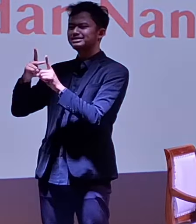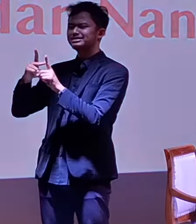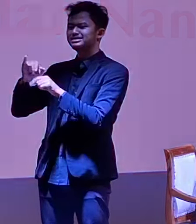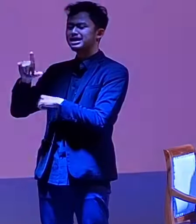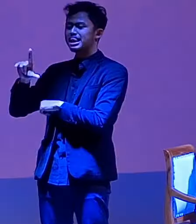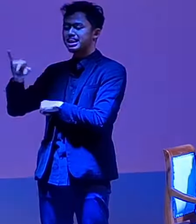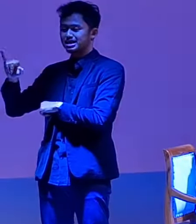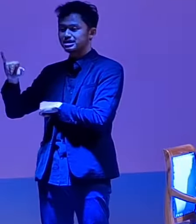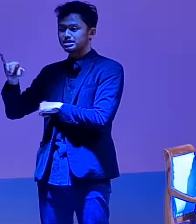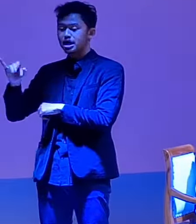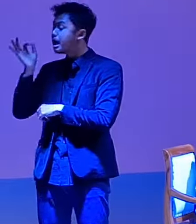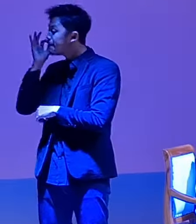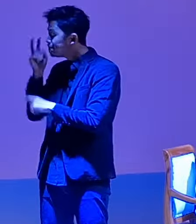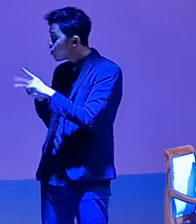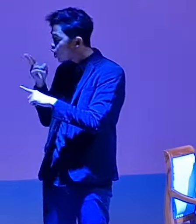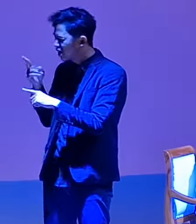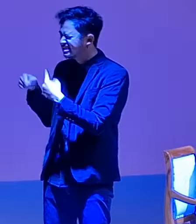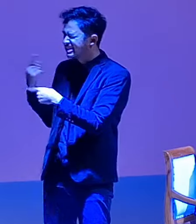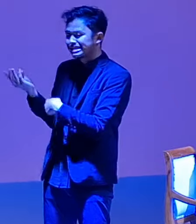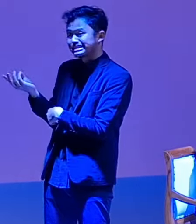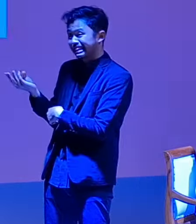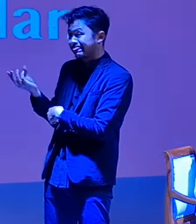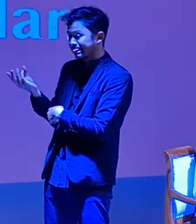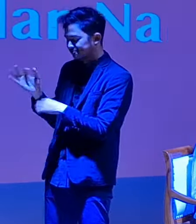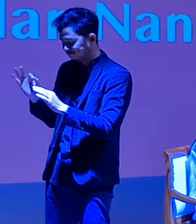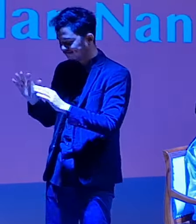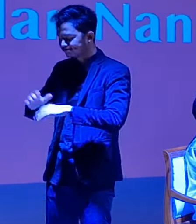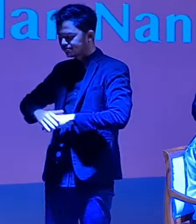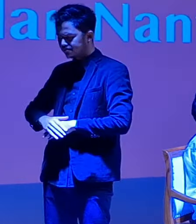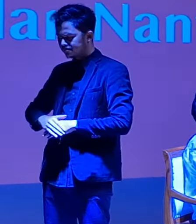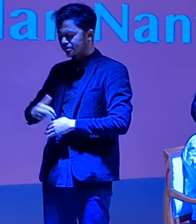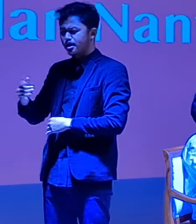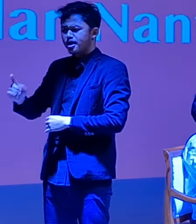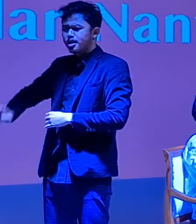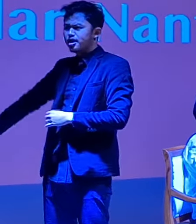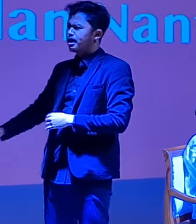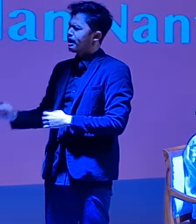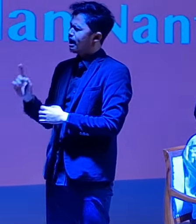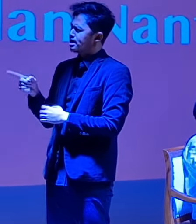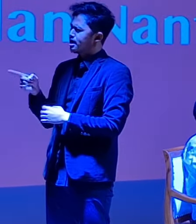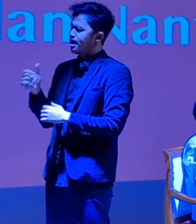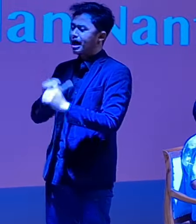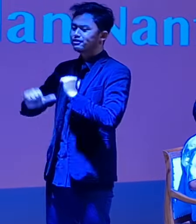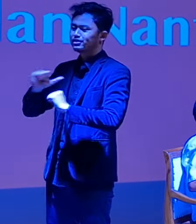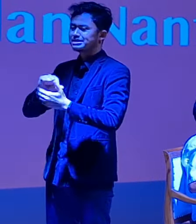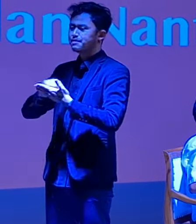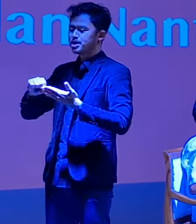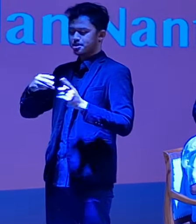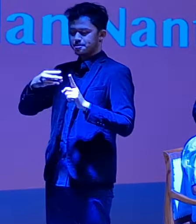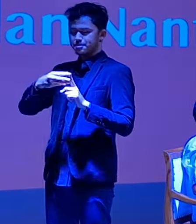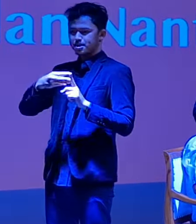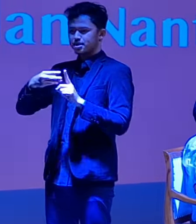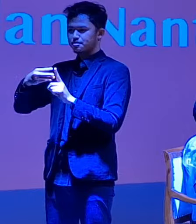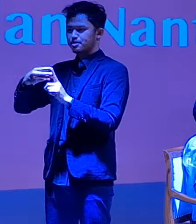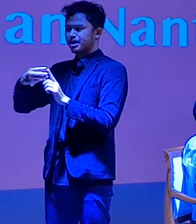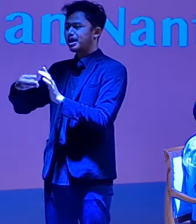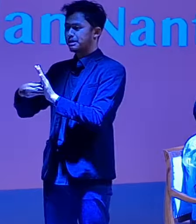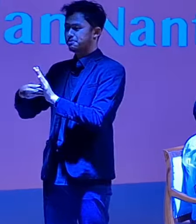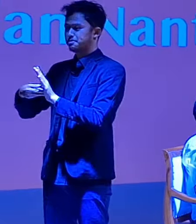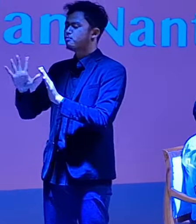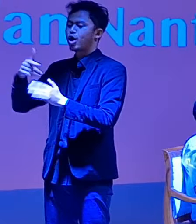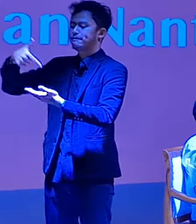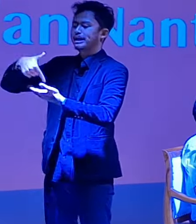Mas Anies, satu lagi sedikit ya, saya mau cerita sedikit aja. Okay. Ada sebuah kegiatan namanya BBM. Ini bukan